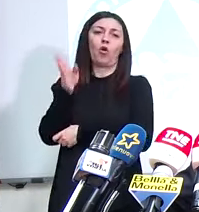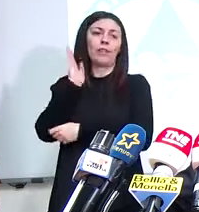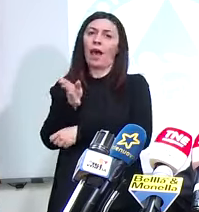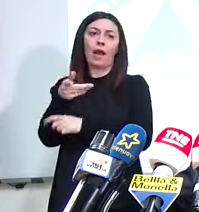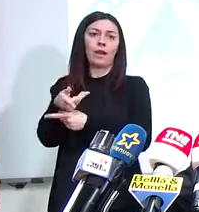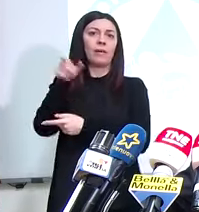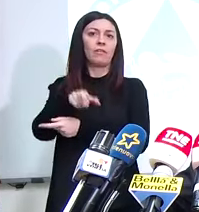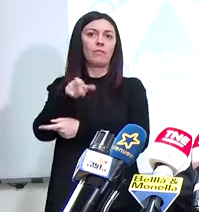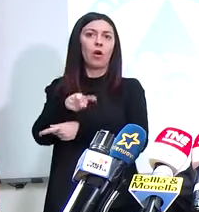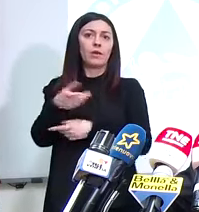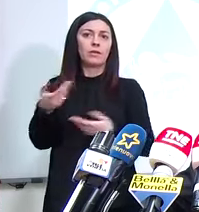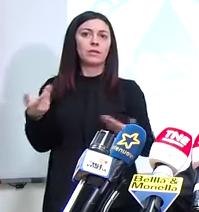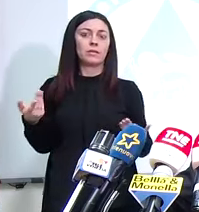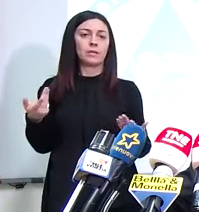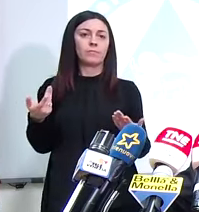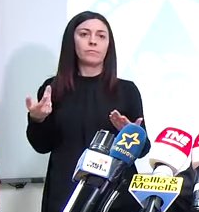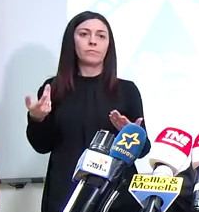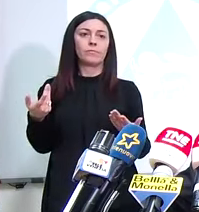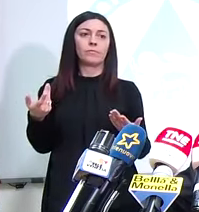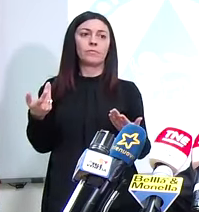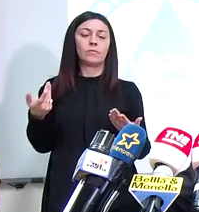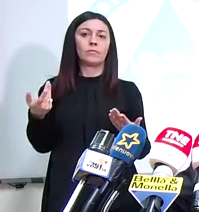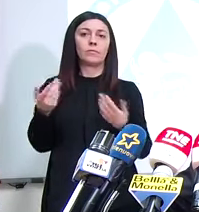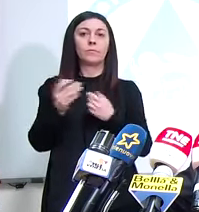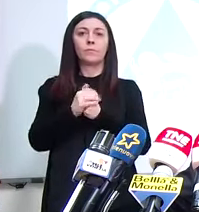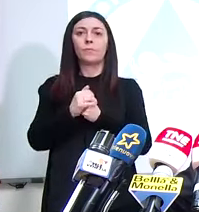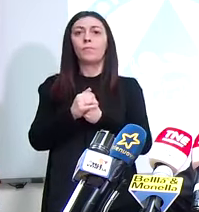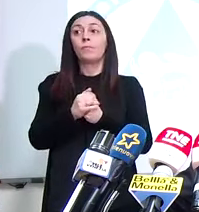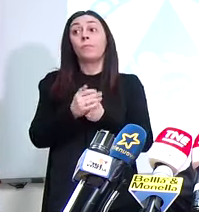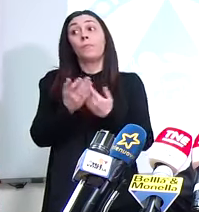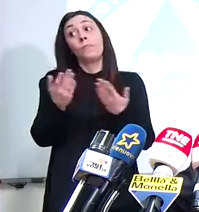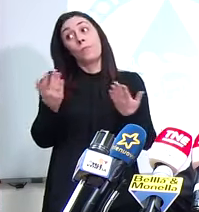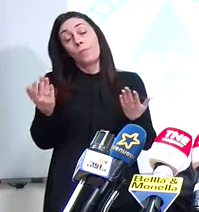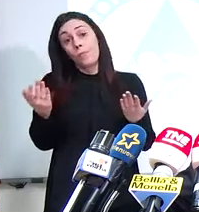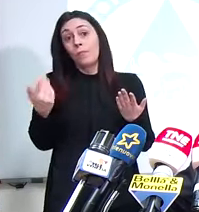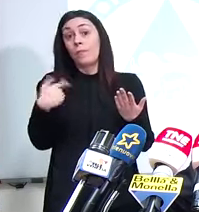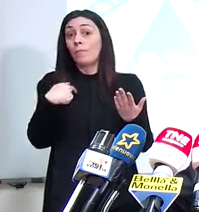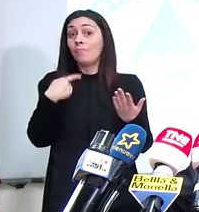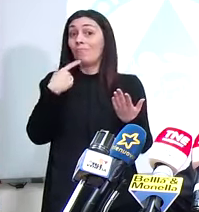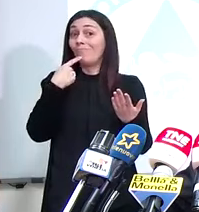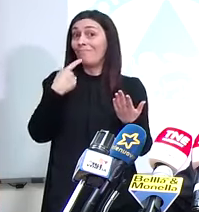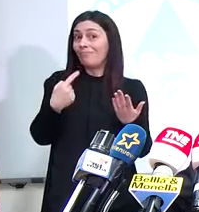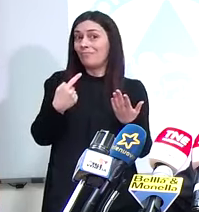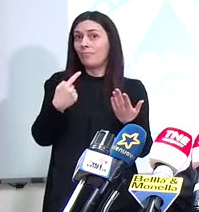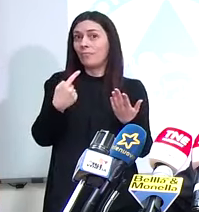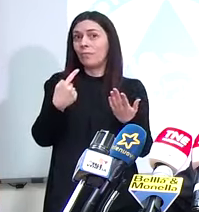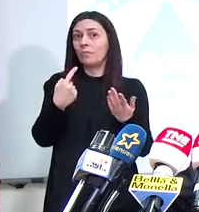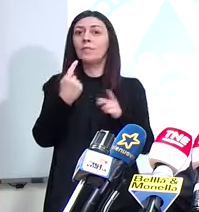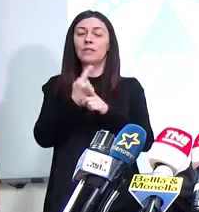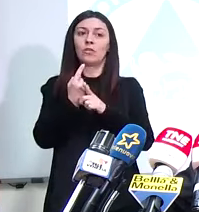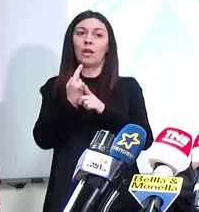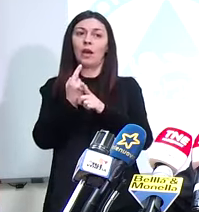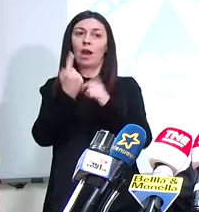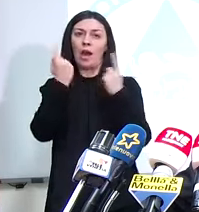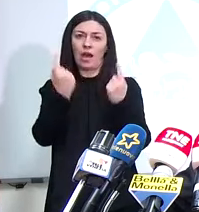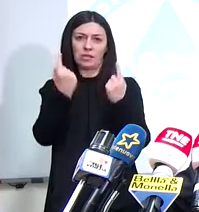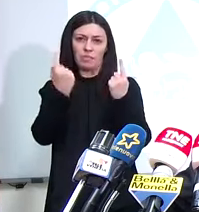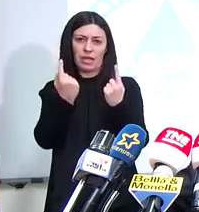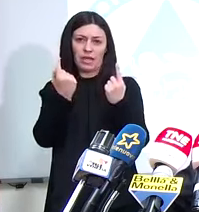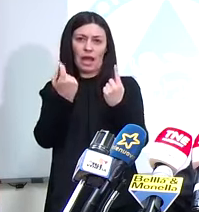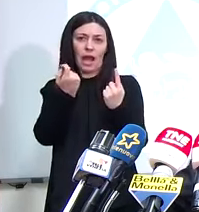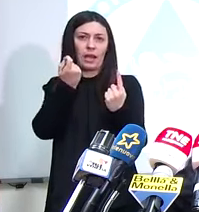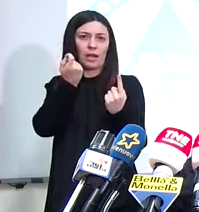all l'onorevole moretti prudenzialmente dico che restiamo però in attesa della magistratura per capire poi